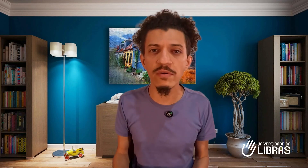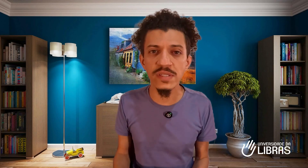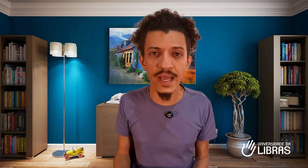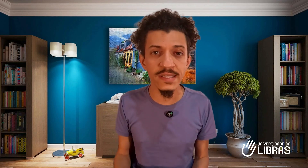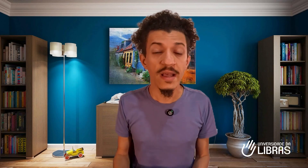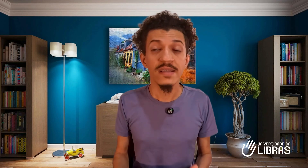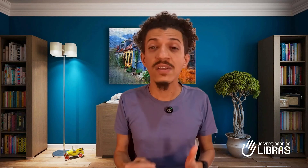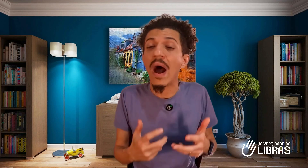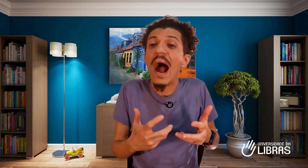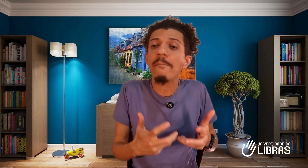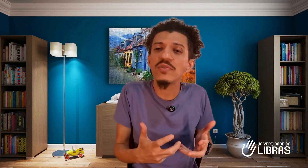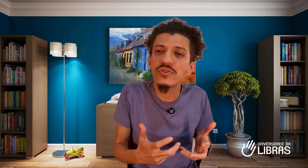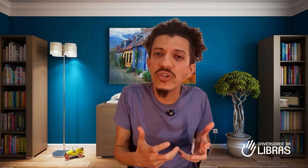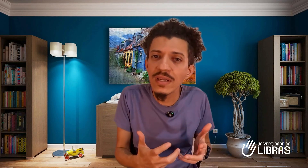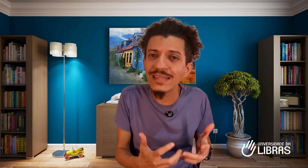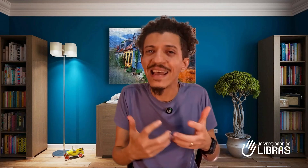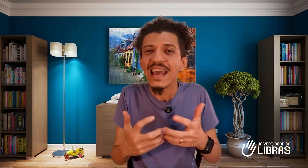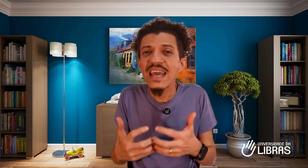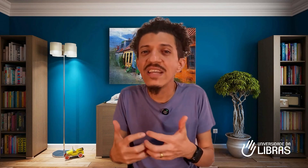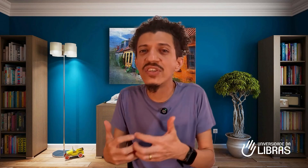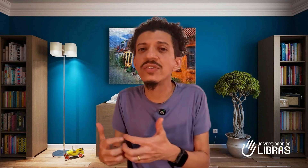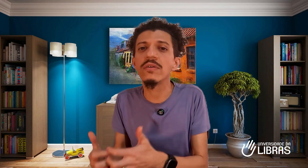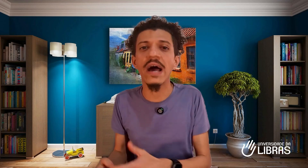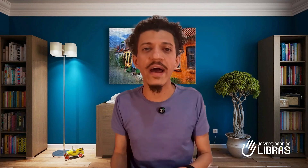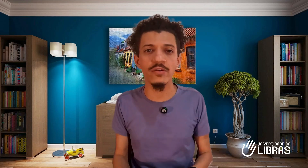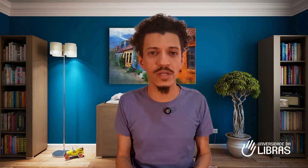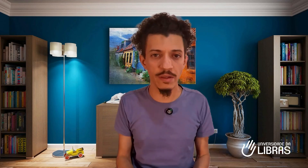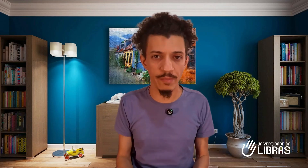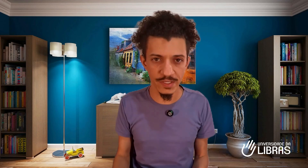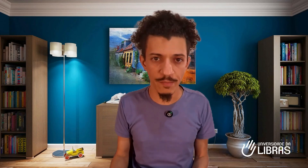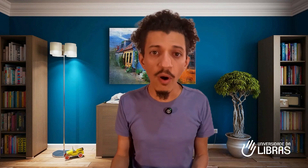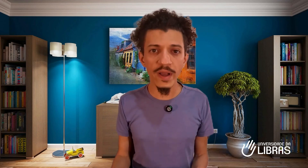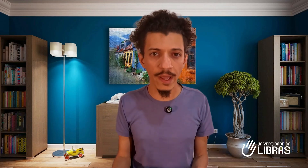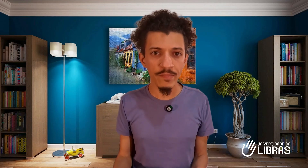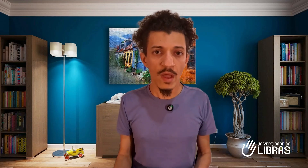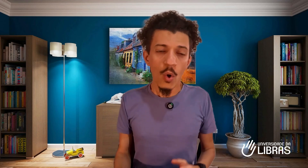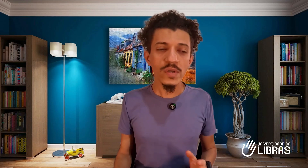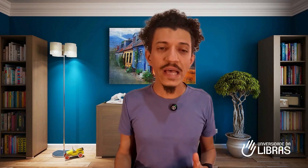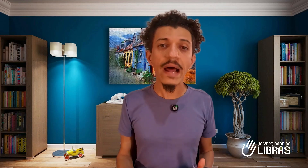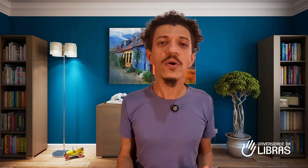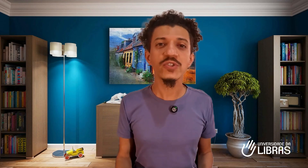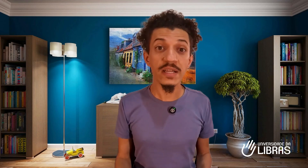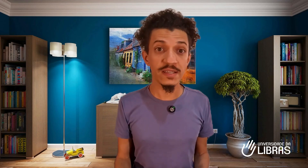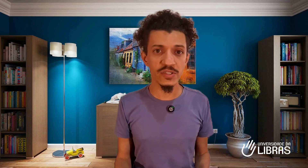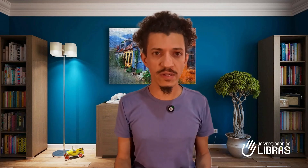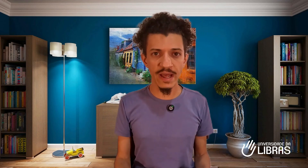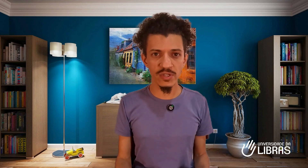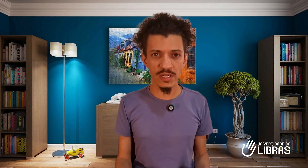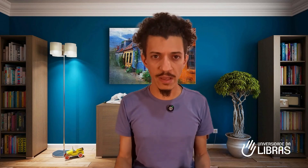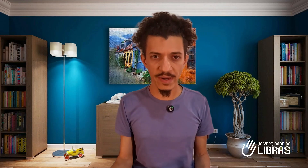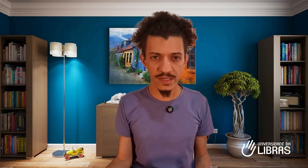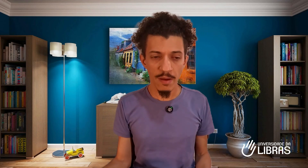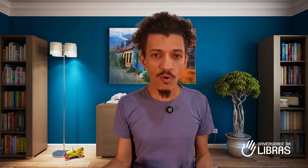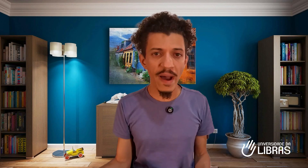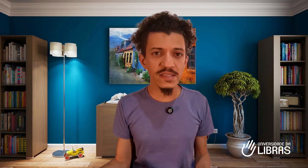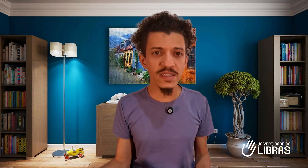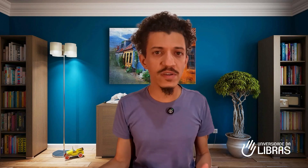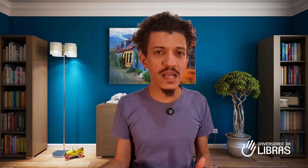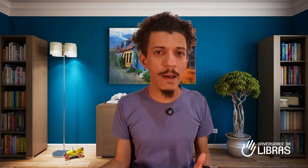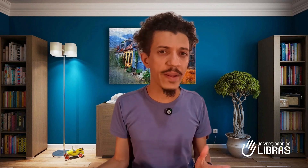6 são apostilas e dicionários de Libras. Por quê? Usar apostilas e dicionários de Libras, por mais que você aprenda